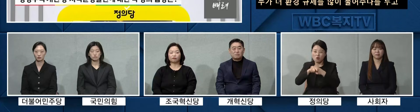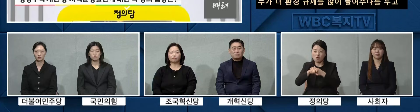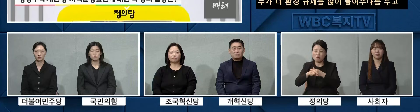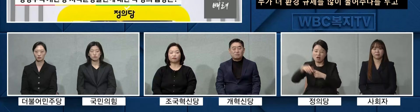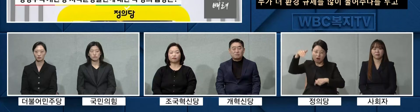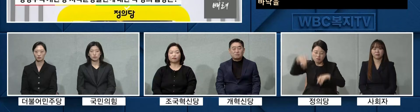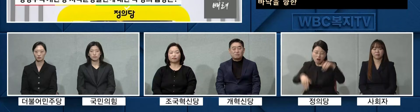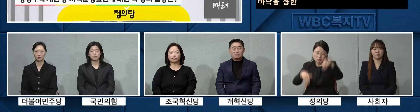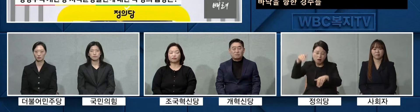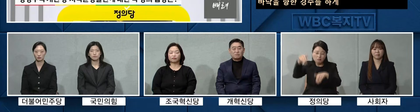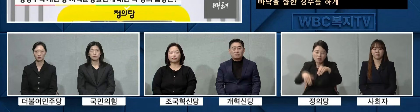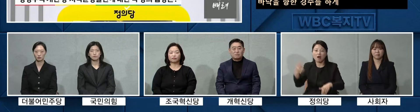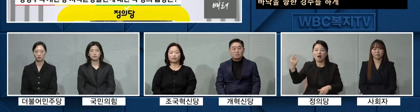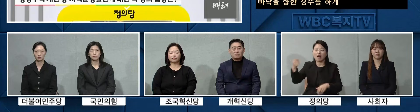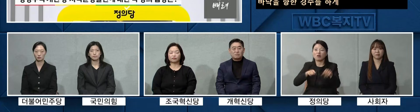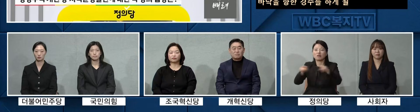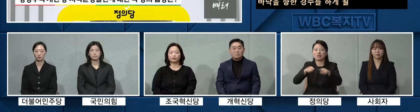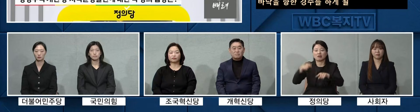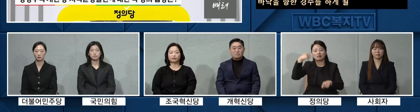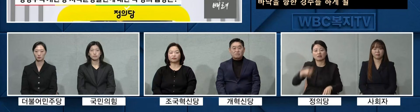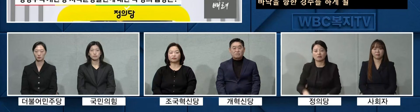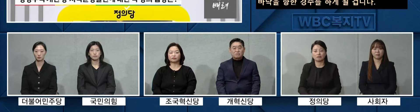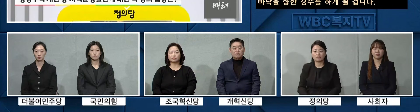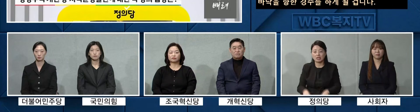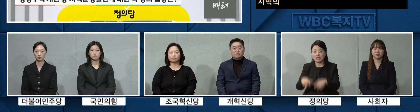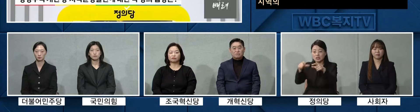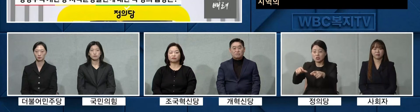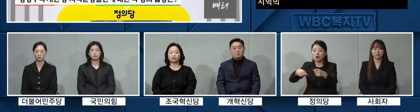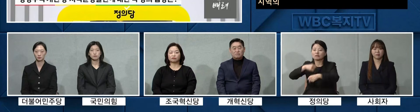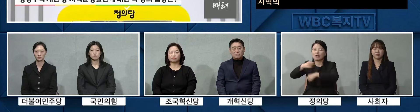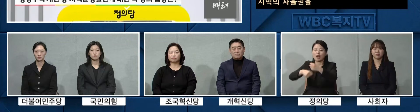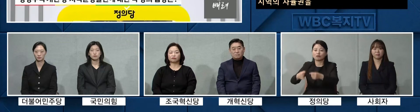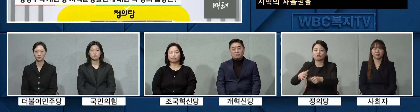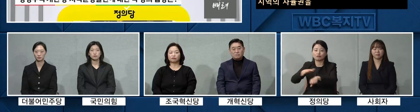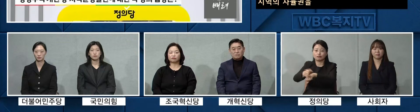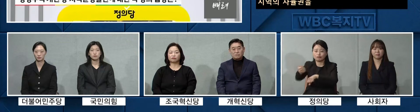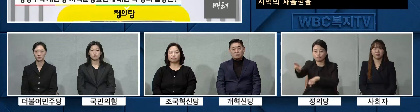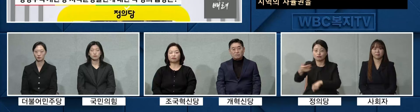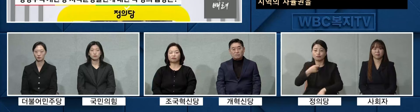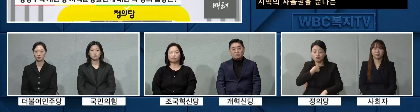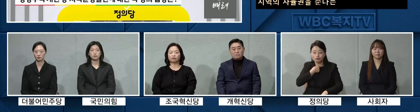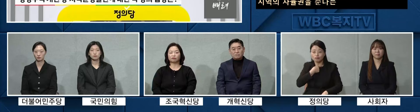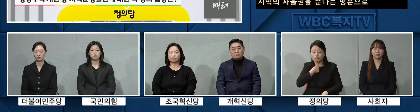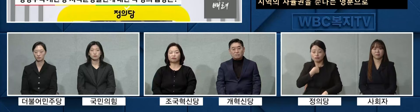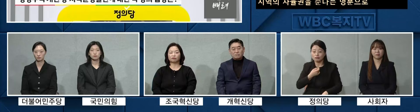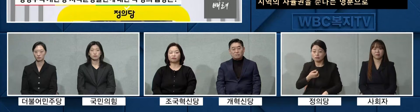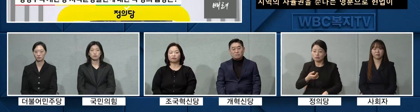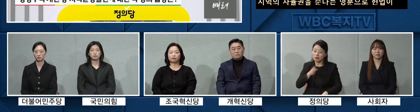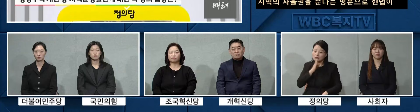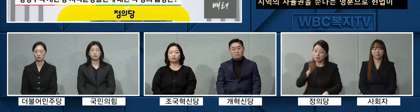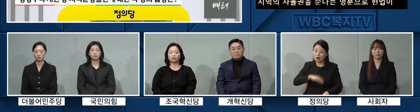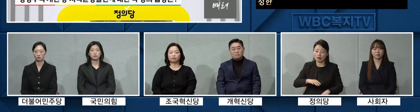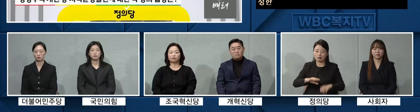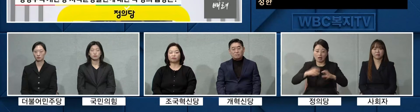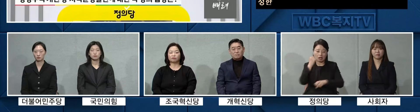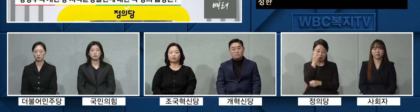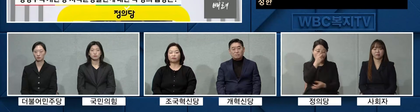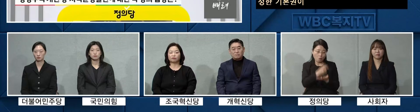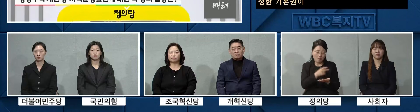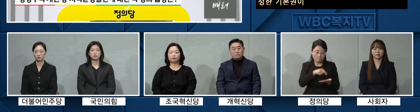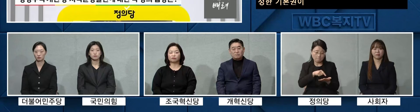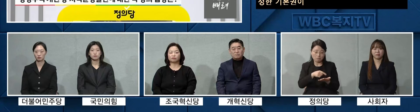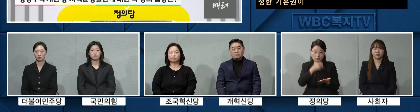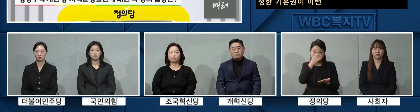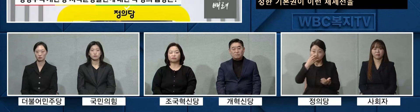겁니다. 지역의 자율권을 준다는 명분으로 헌법이 정한 기본권이 이러한 최저선을 무너뜨리는 것이